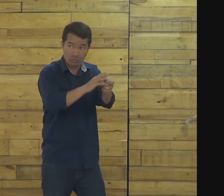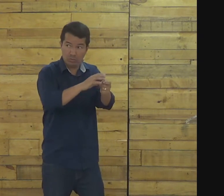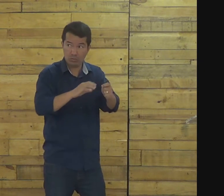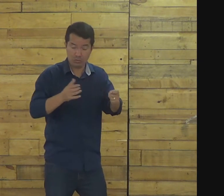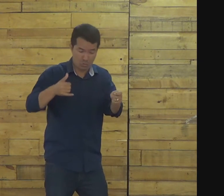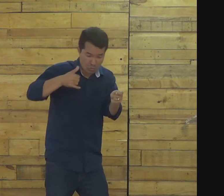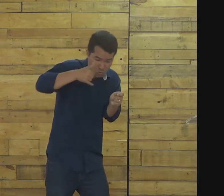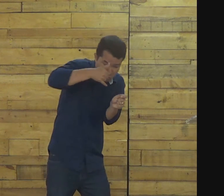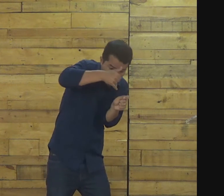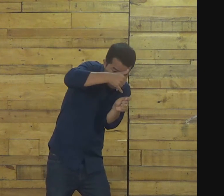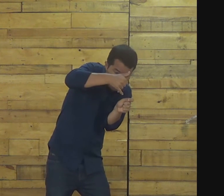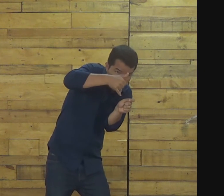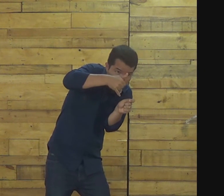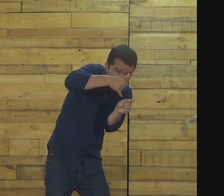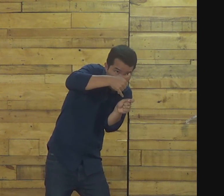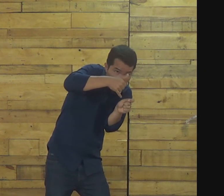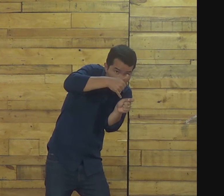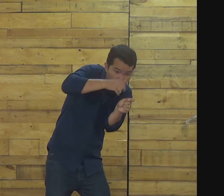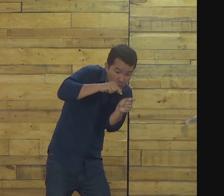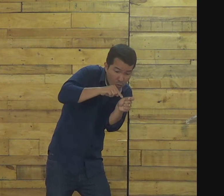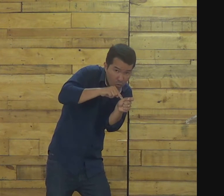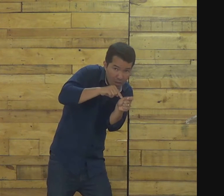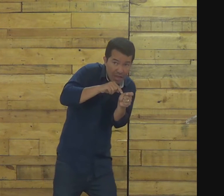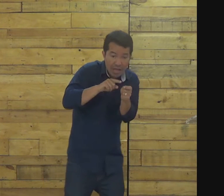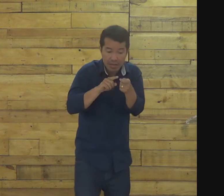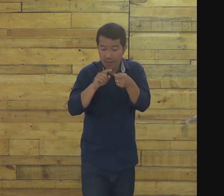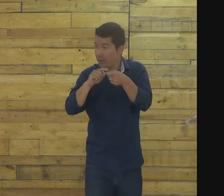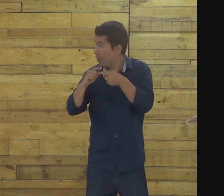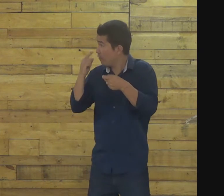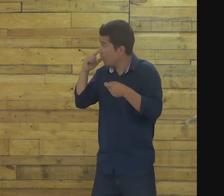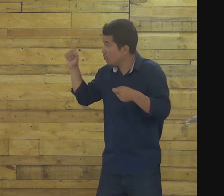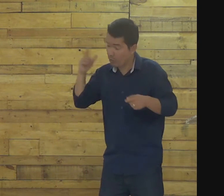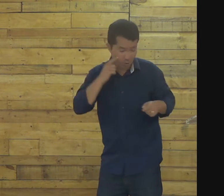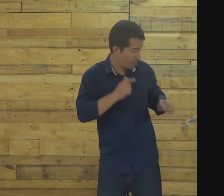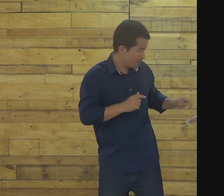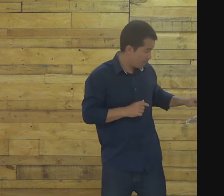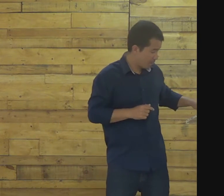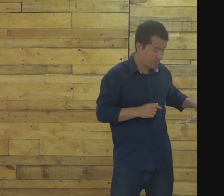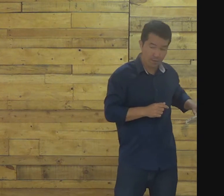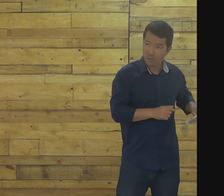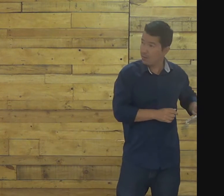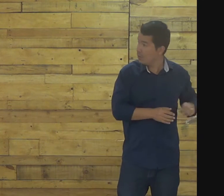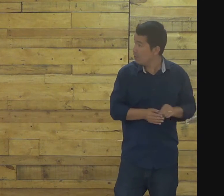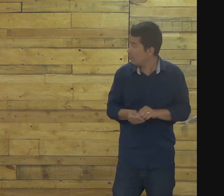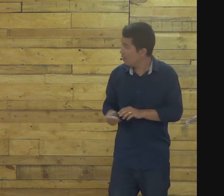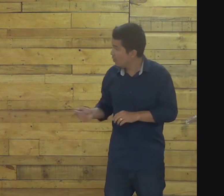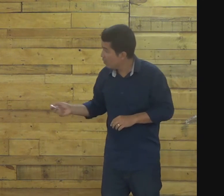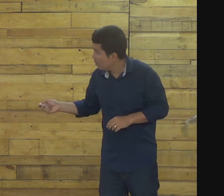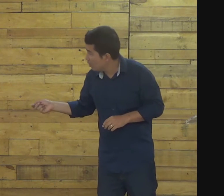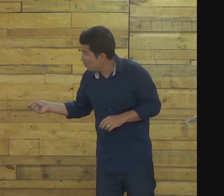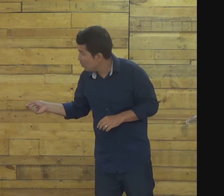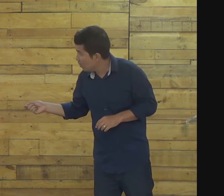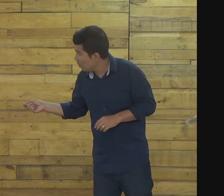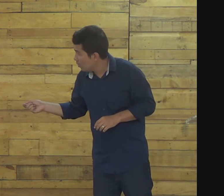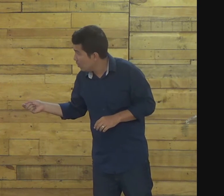Você coloca. Tem um orifício ali, né? Um pequeno buraco. E você coloca. Olha só.